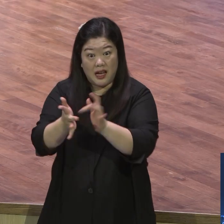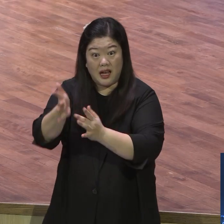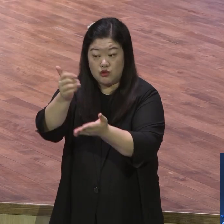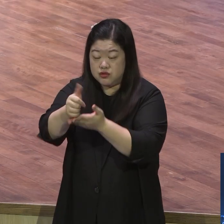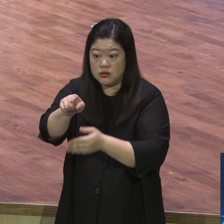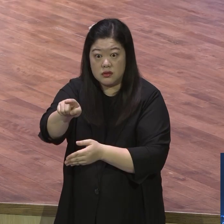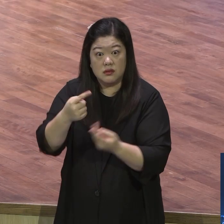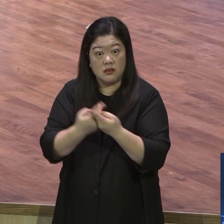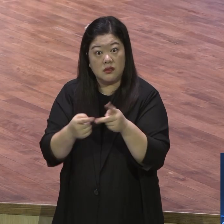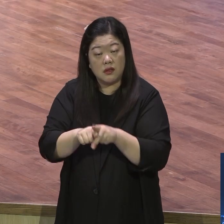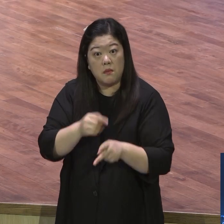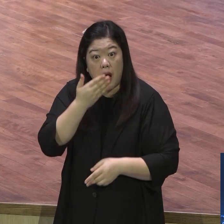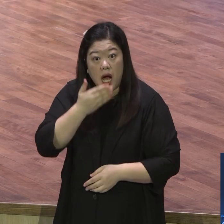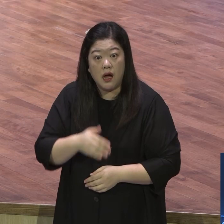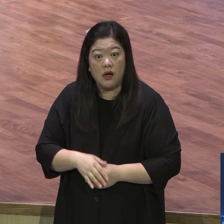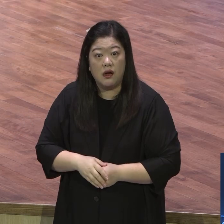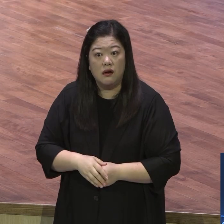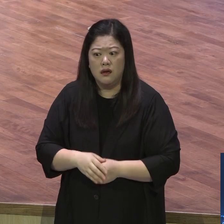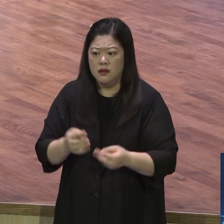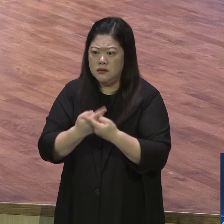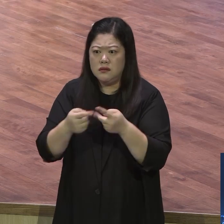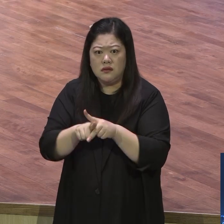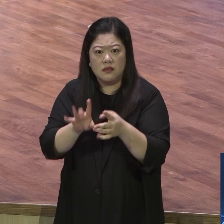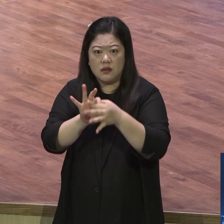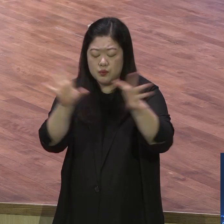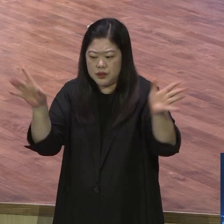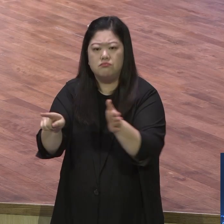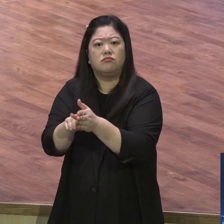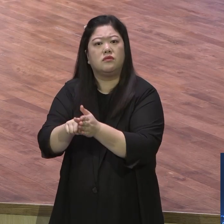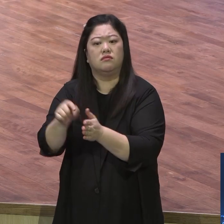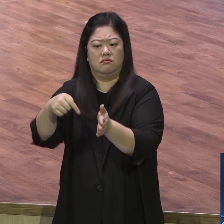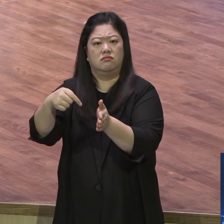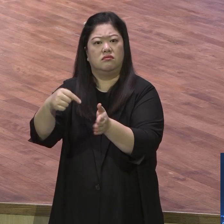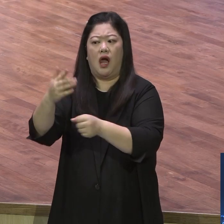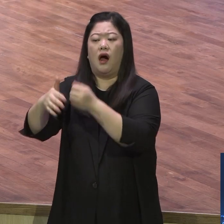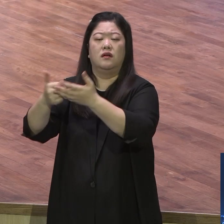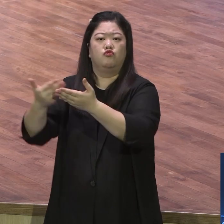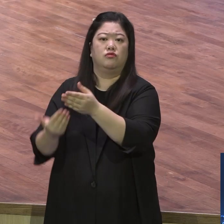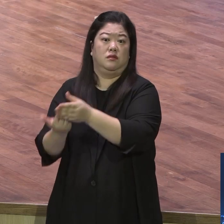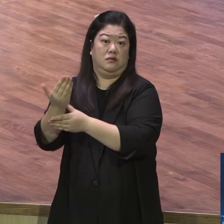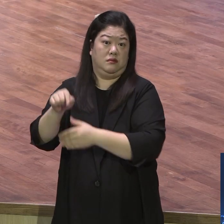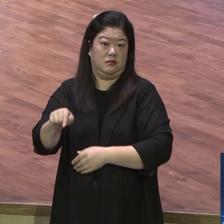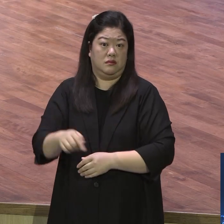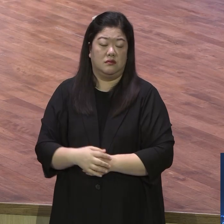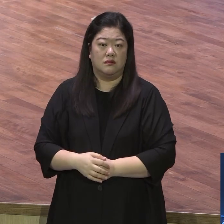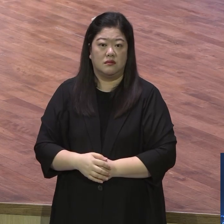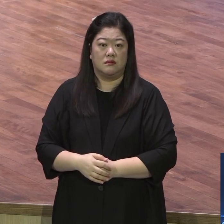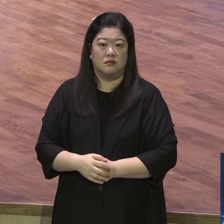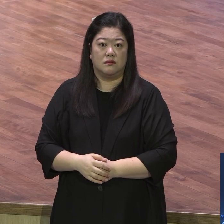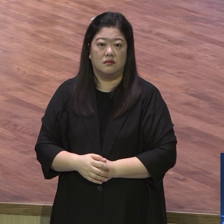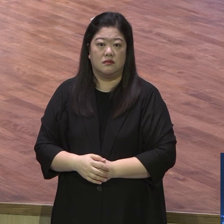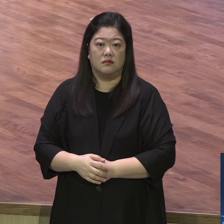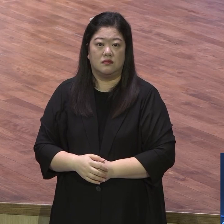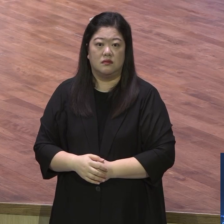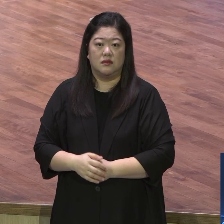내가 이해가 되고 내가 뭐 해야 됩니까? 그 머리 가지고 전능하신 하나님 하시는데